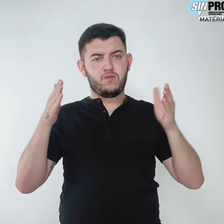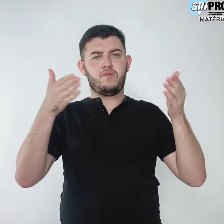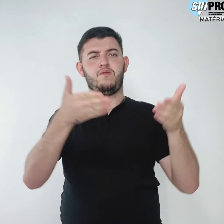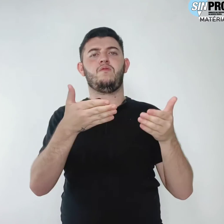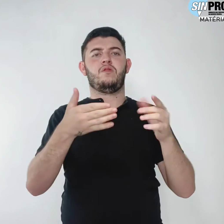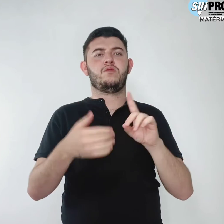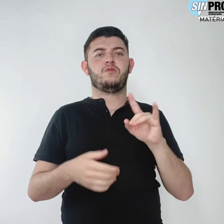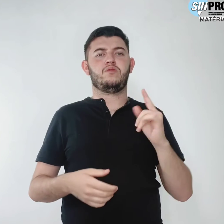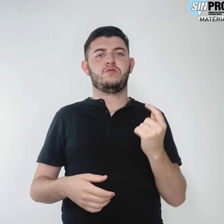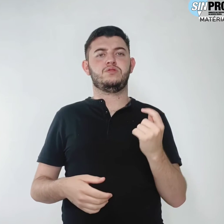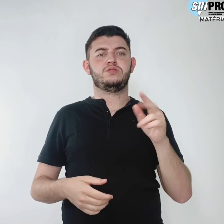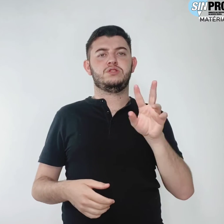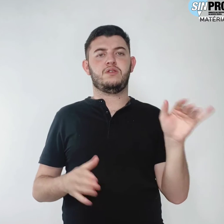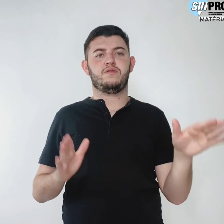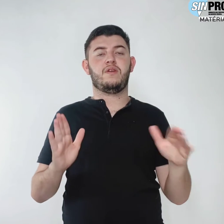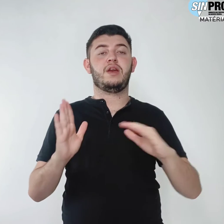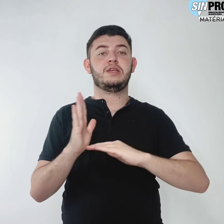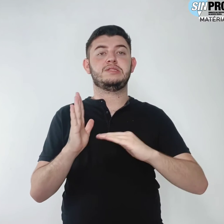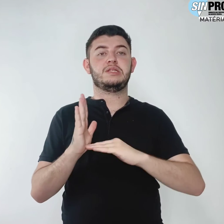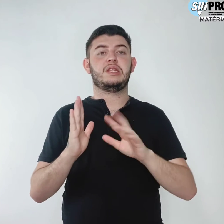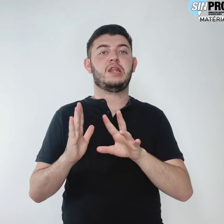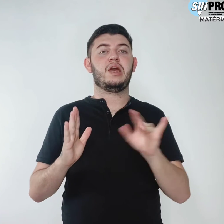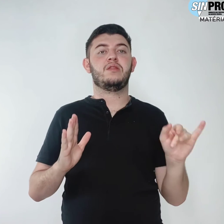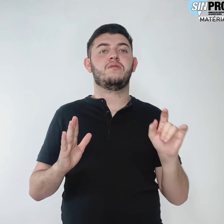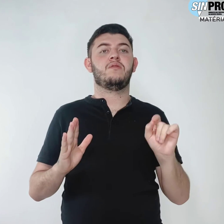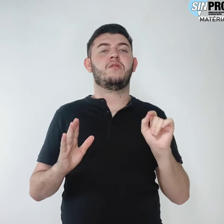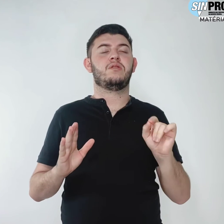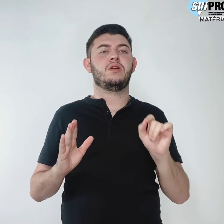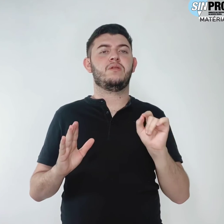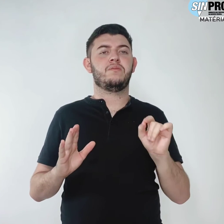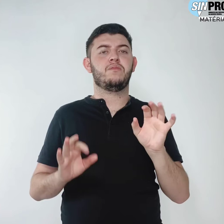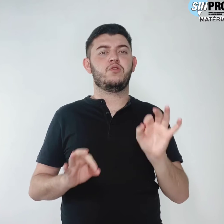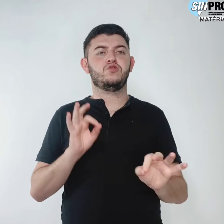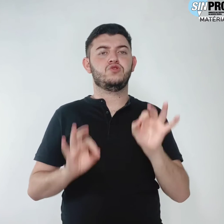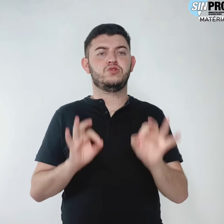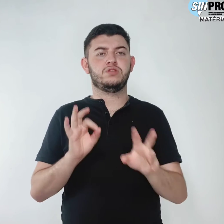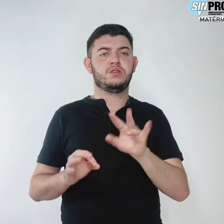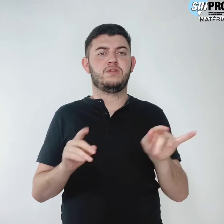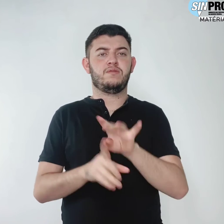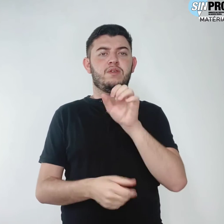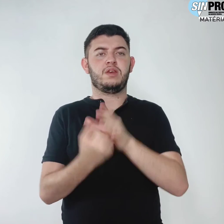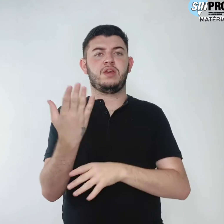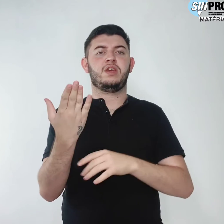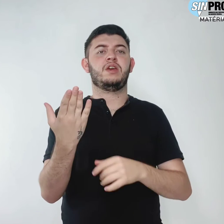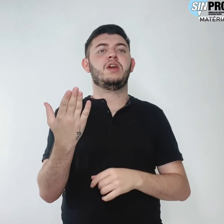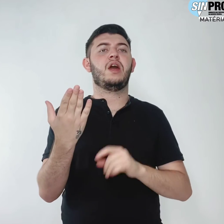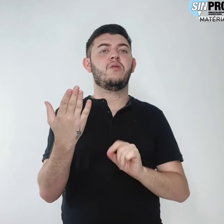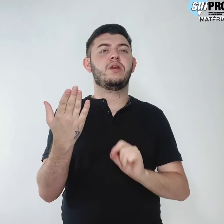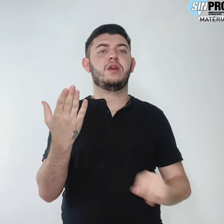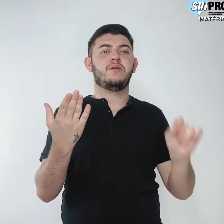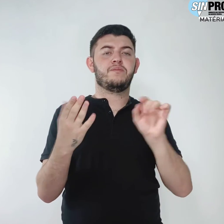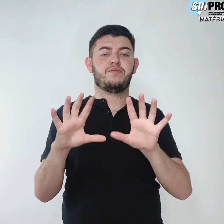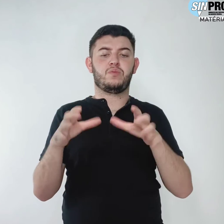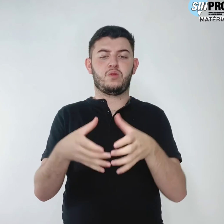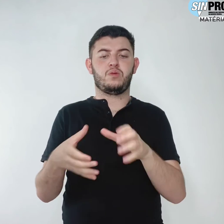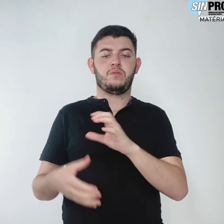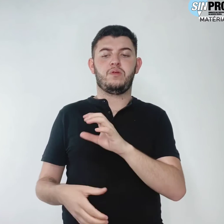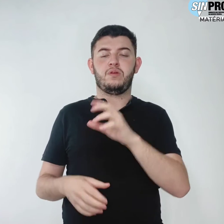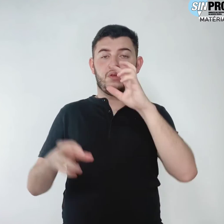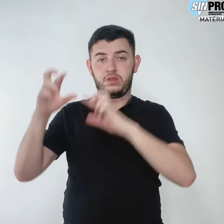5.595/20 é pautada para o mesmo dia em que o Senado Federal deverá, por ordem judicial, instalar a CPI